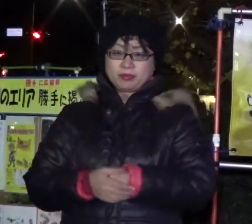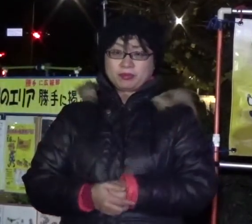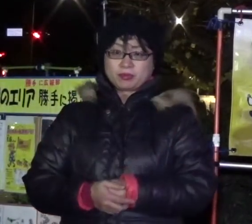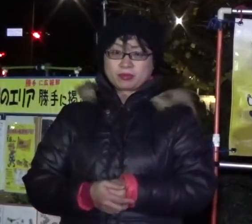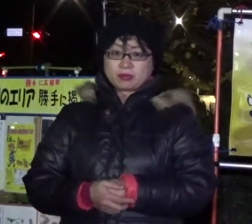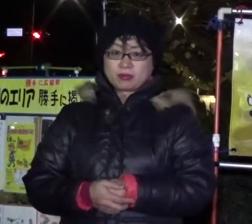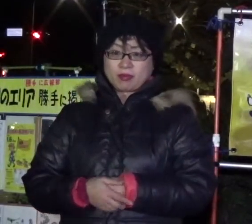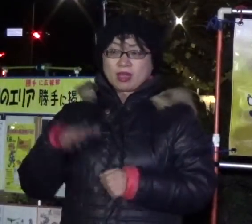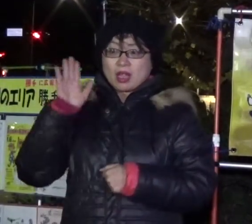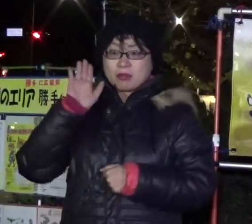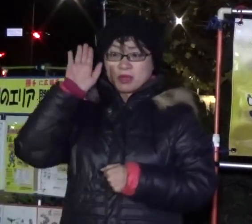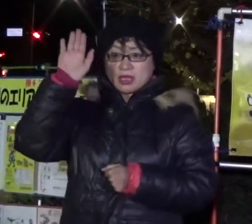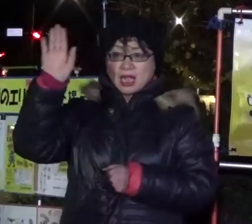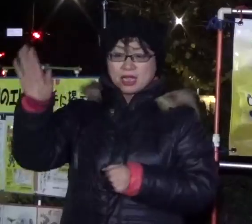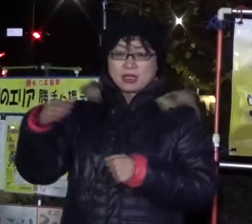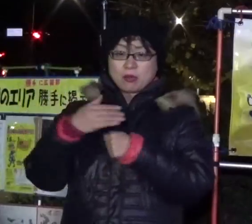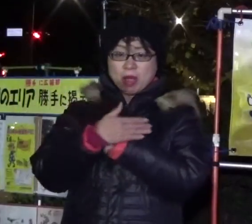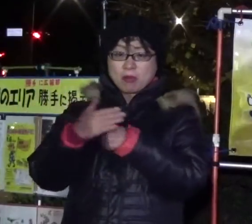未来を守れ、